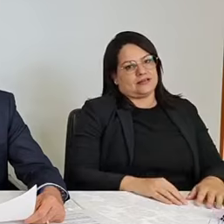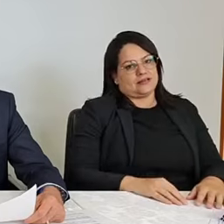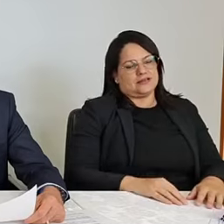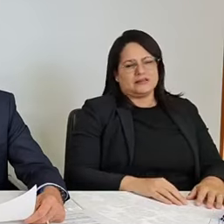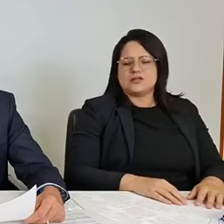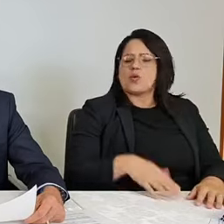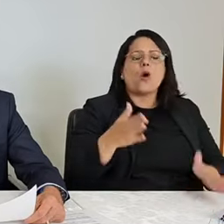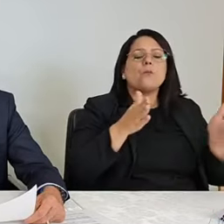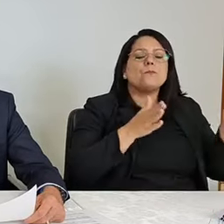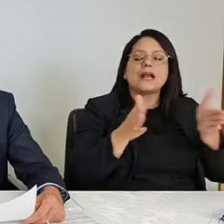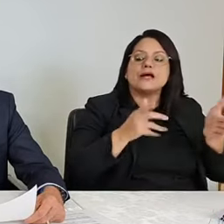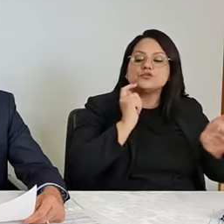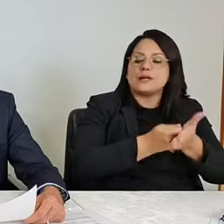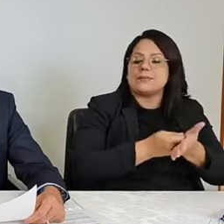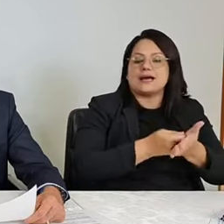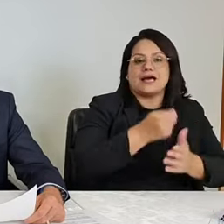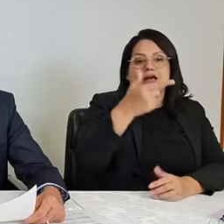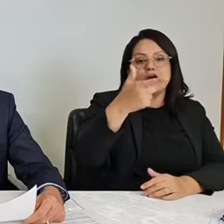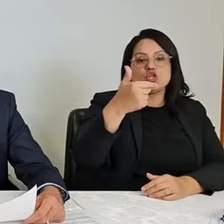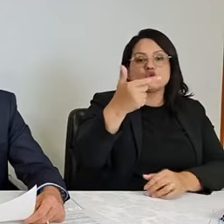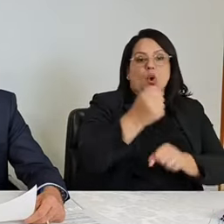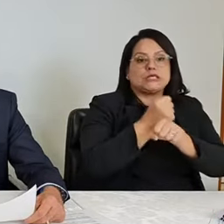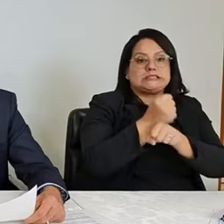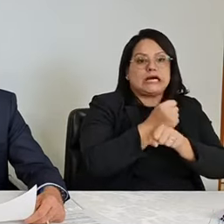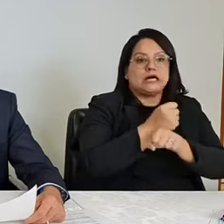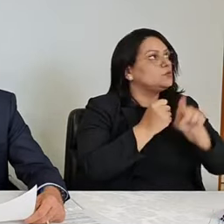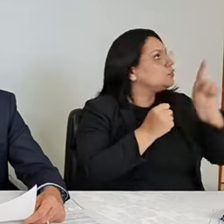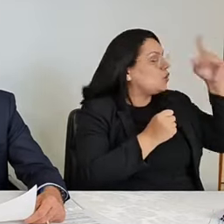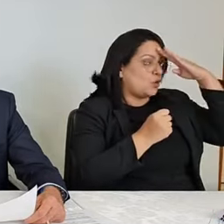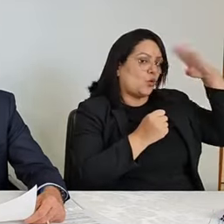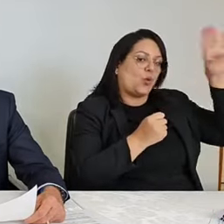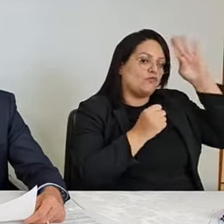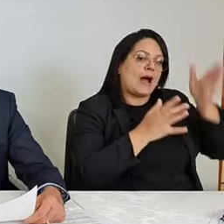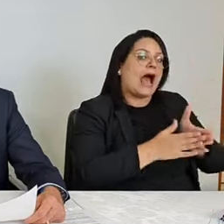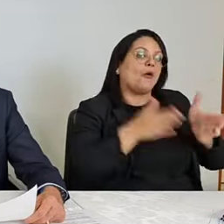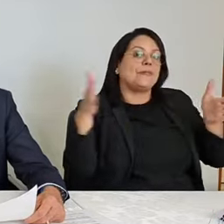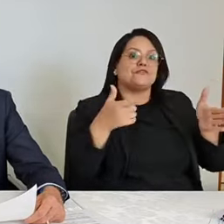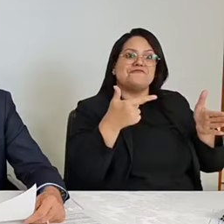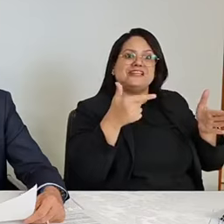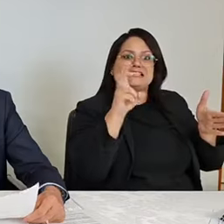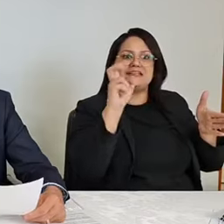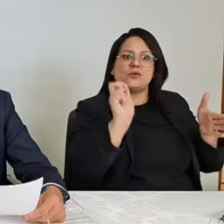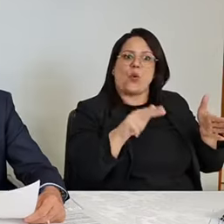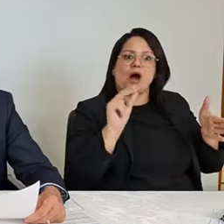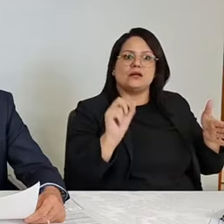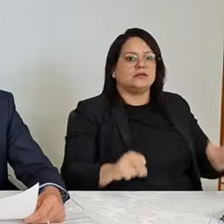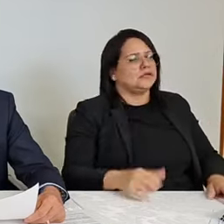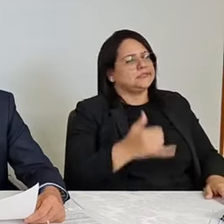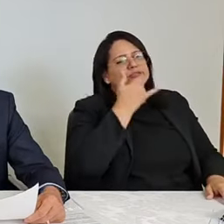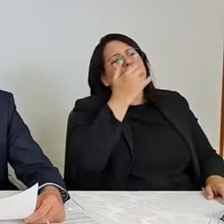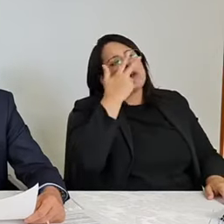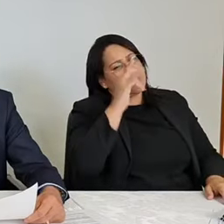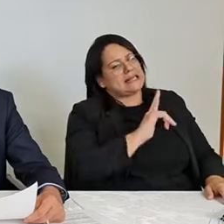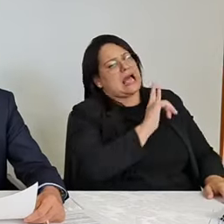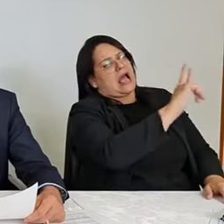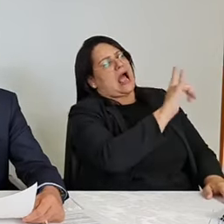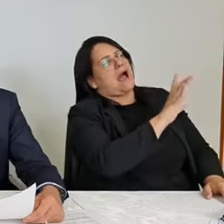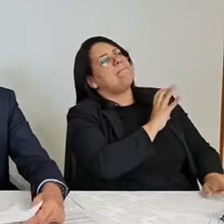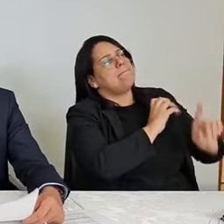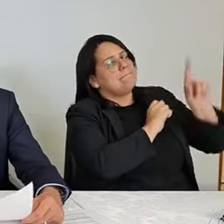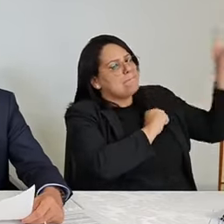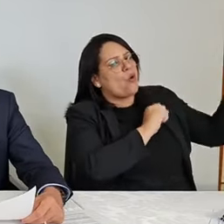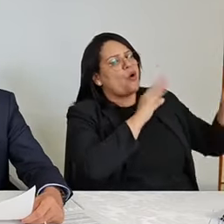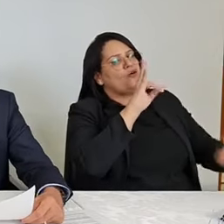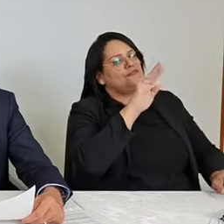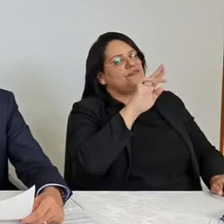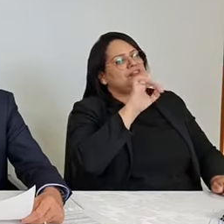prazo regulamentar para pagamento era 12 anos. Cuba passou para 25 anos. Passou para 25 anos. É muito amor com o Fidel Castro, né? Com toda certeza. E eu vi há poucos dias